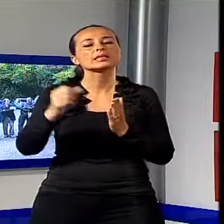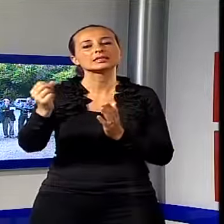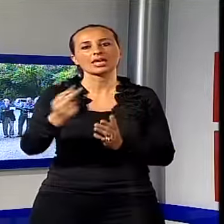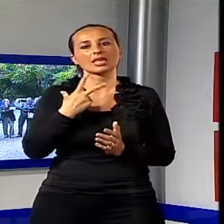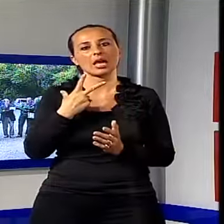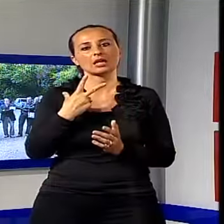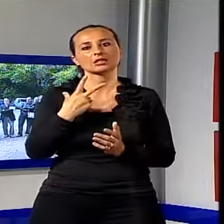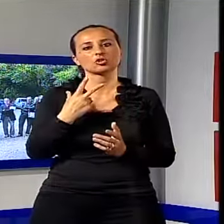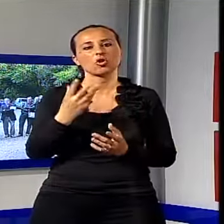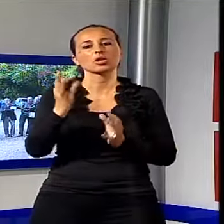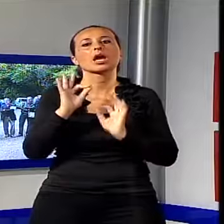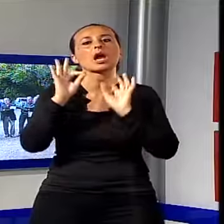da cittadini e associazioni.